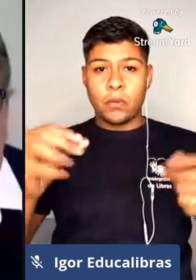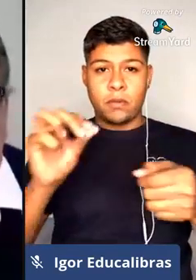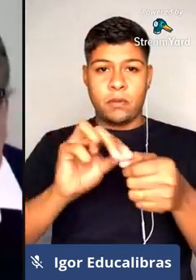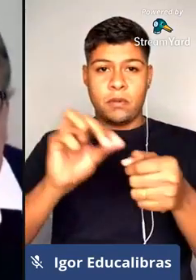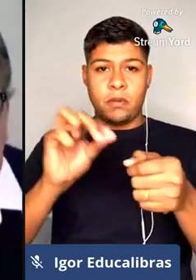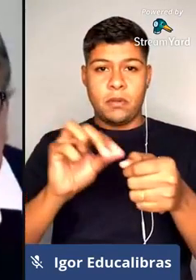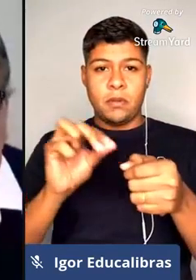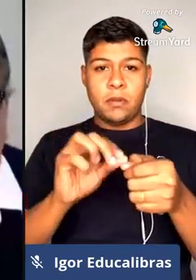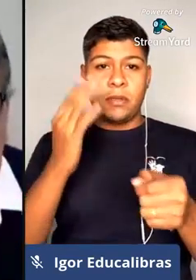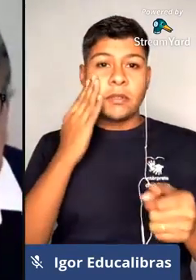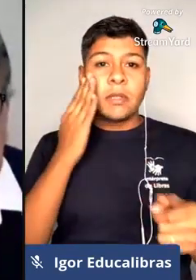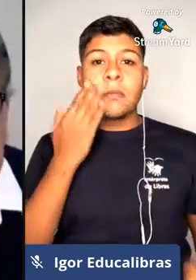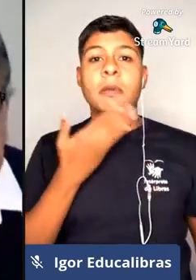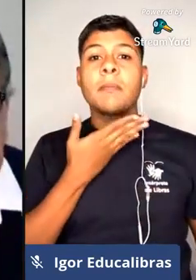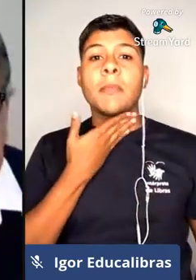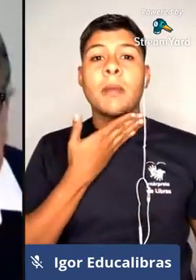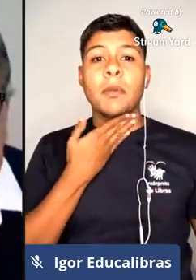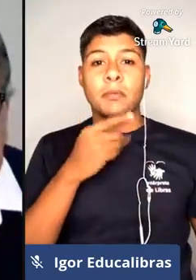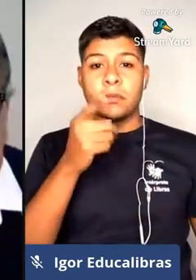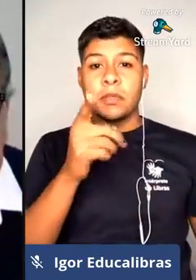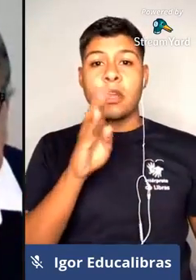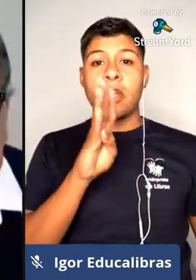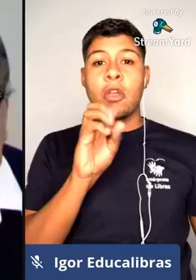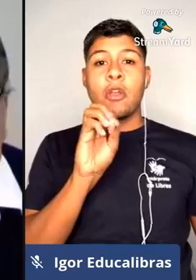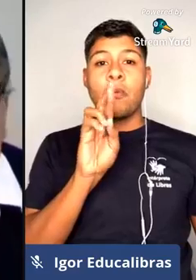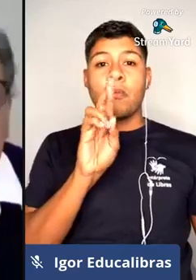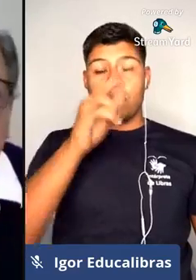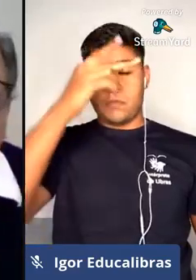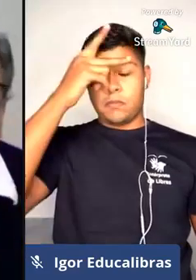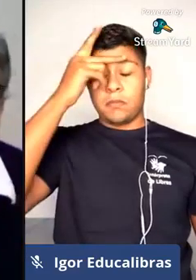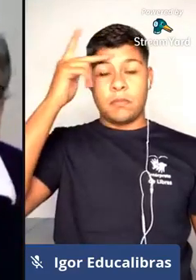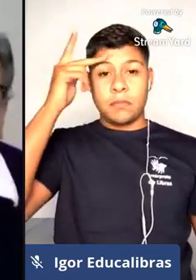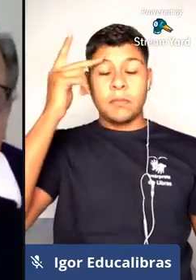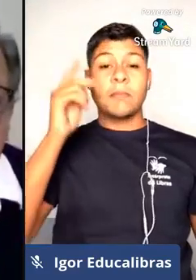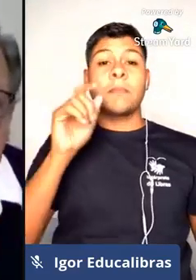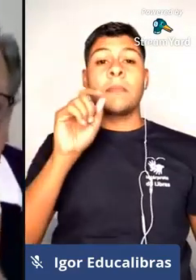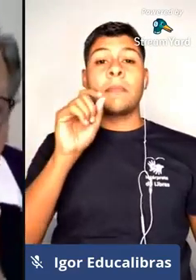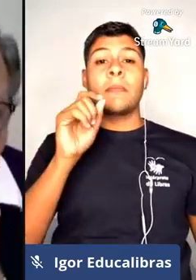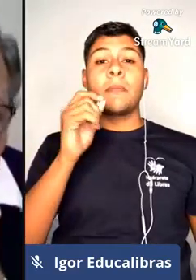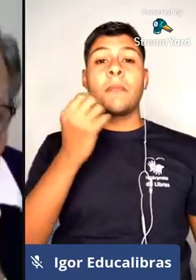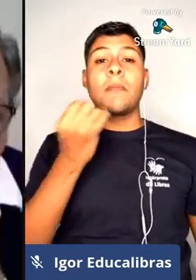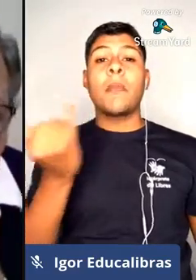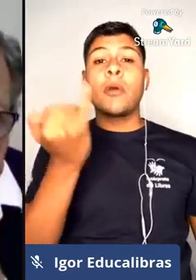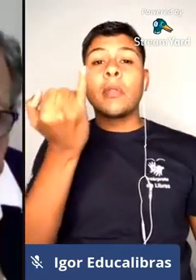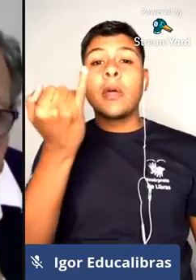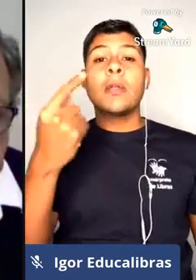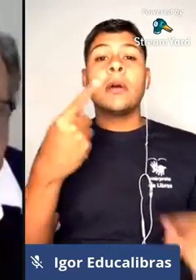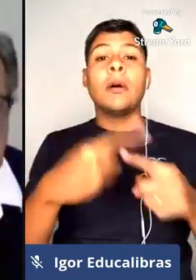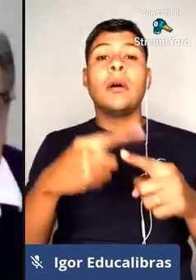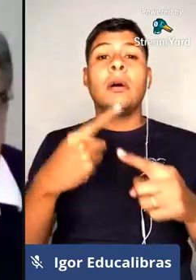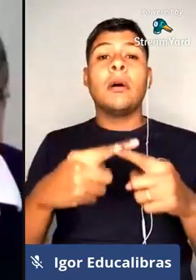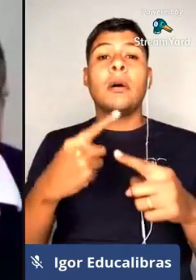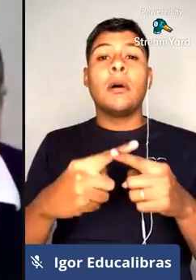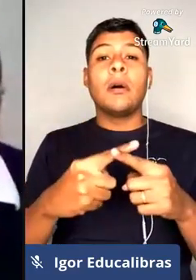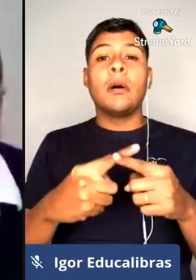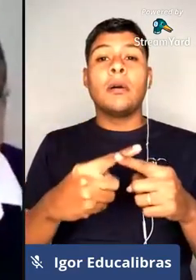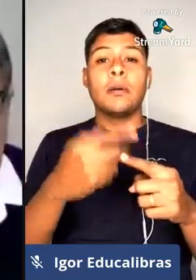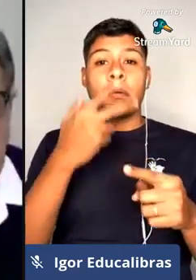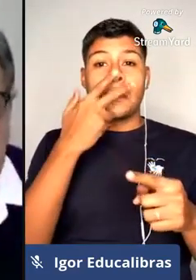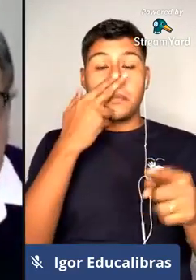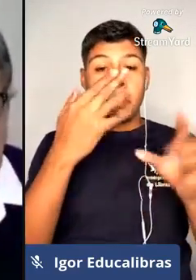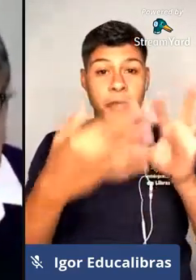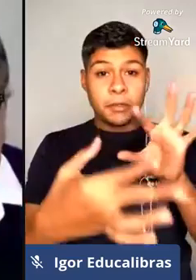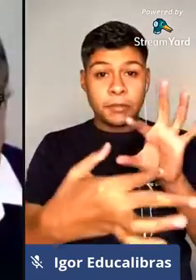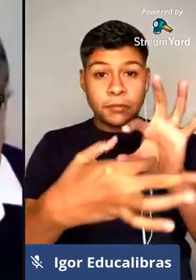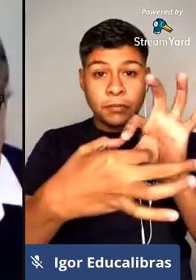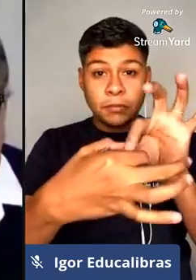Esse bate-papo com você, Bósio, é muito pertinente porque eu estou, né, paralelamente ao